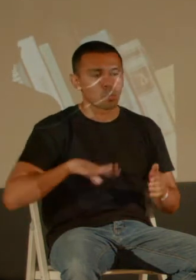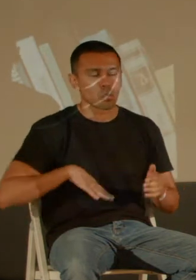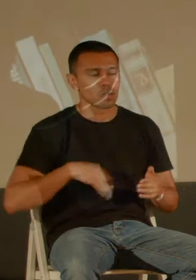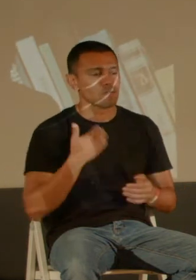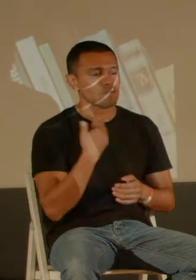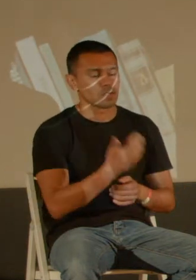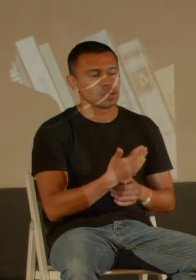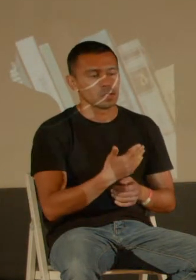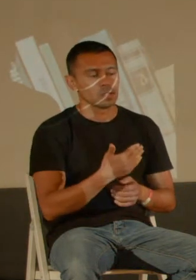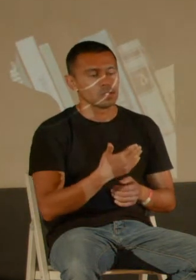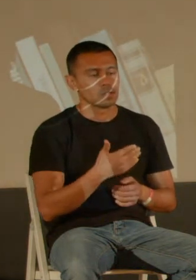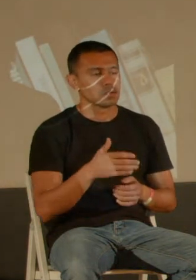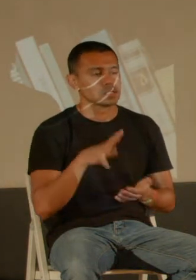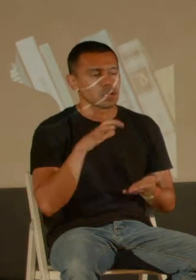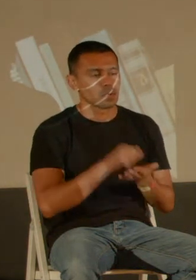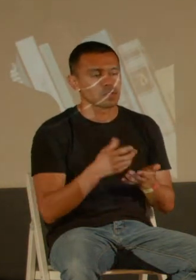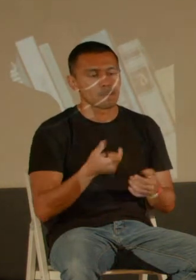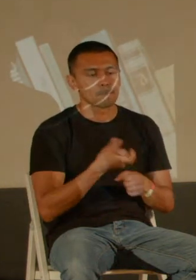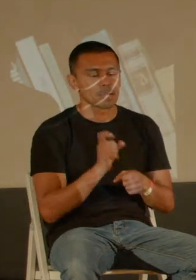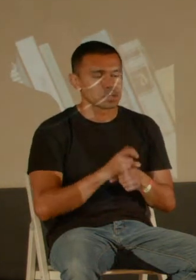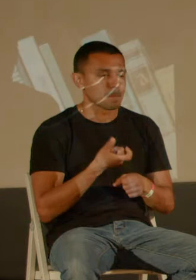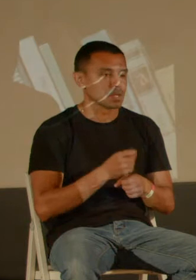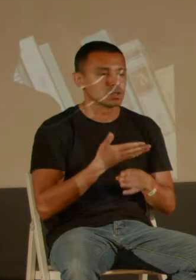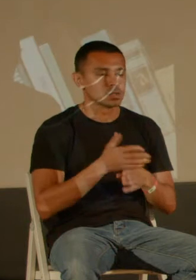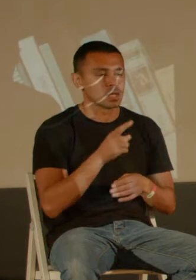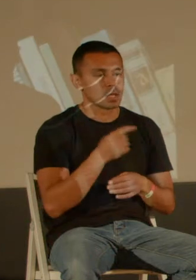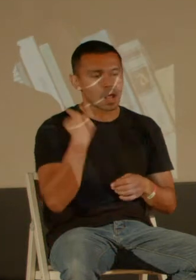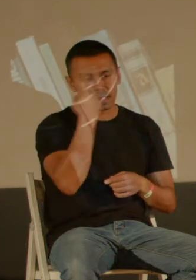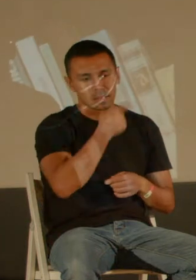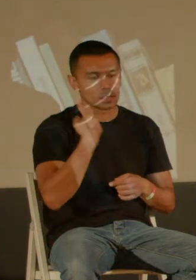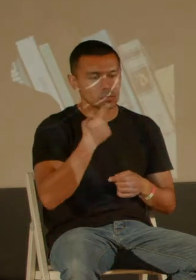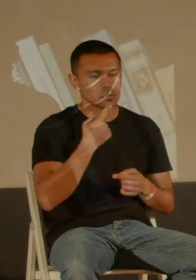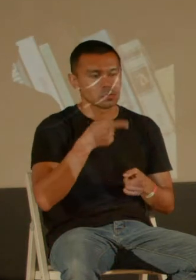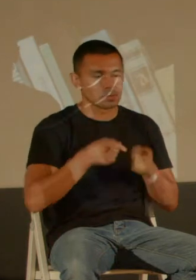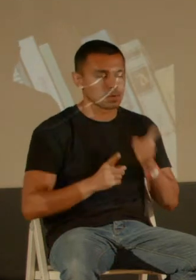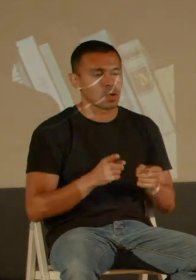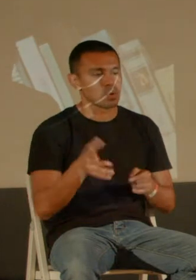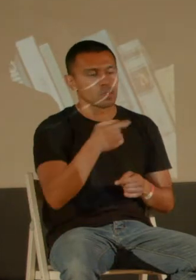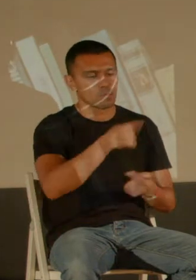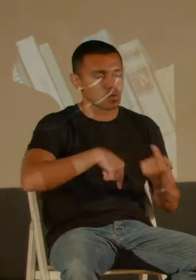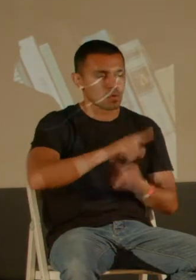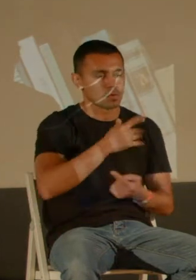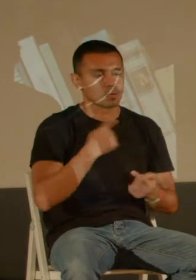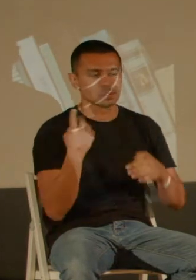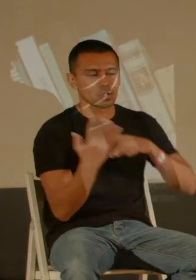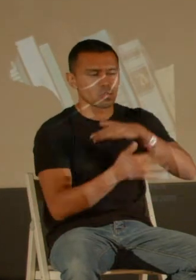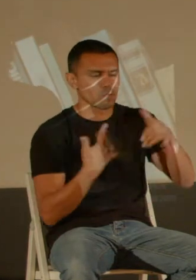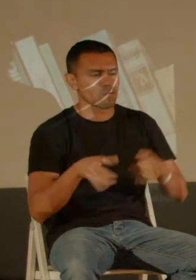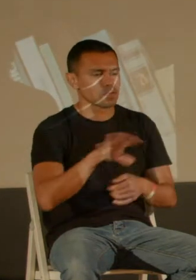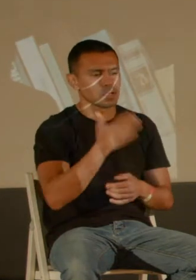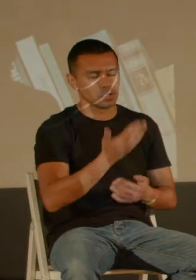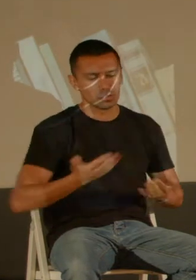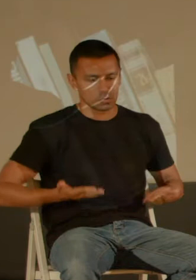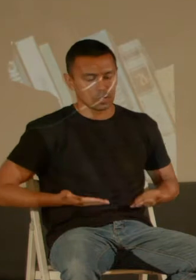він займав все більше і більше частини її ідентичності, а потім навколо нього вже закручувалося все її